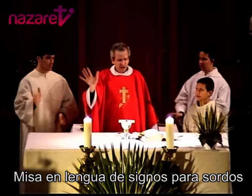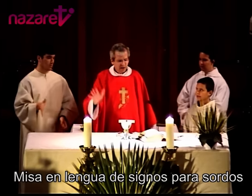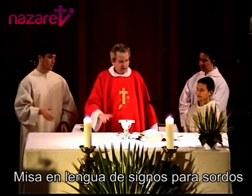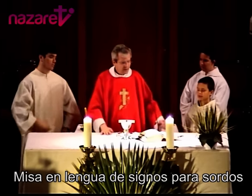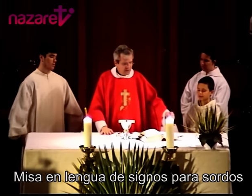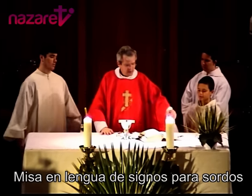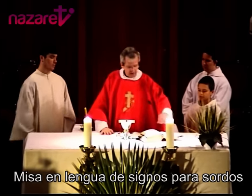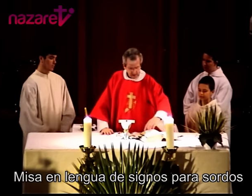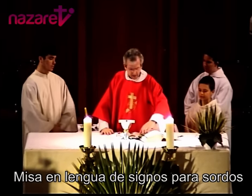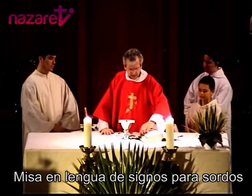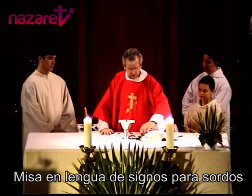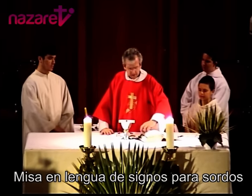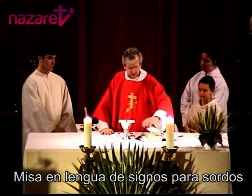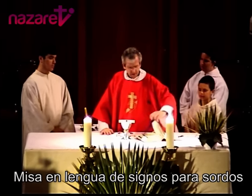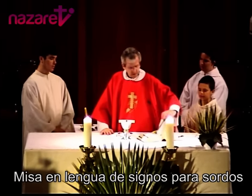Hosanna en el